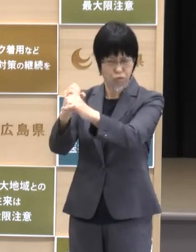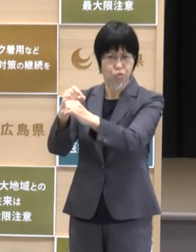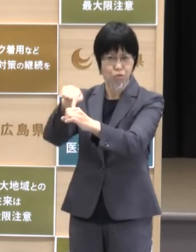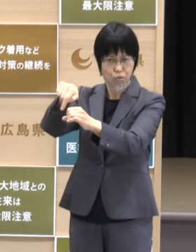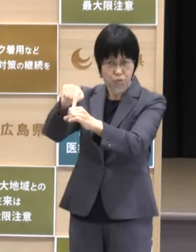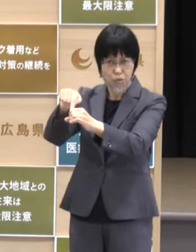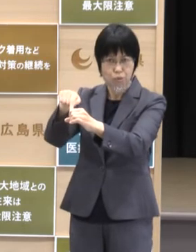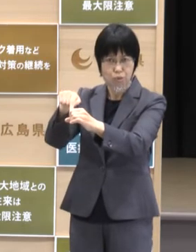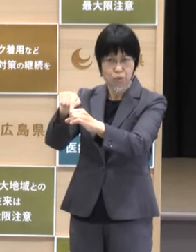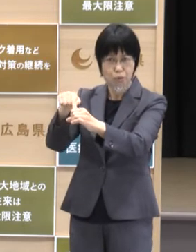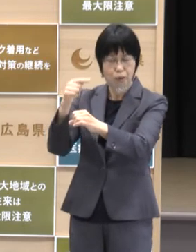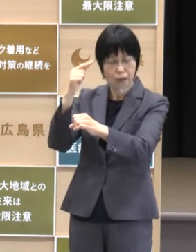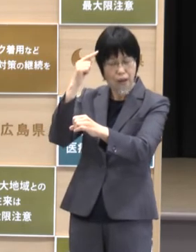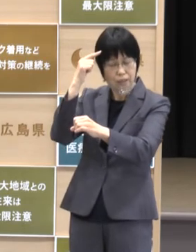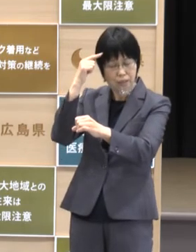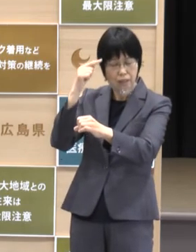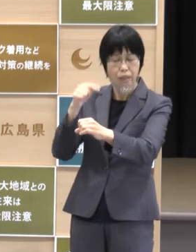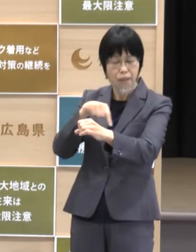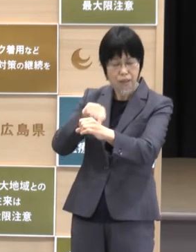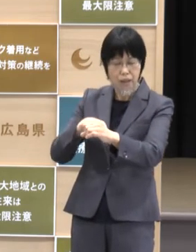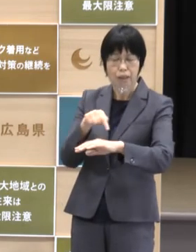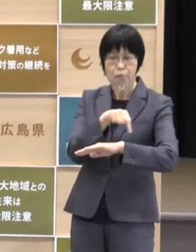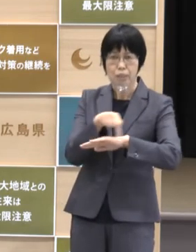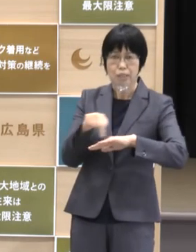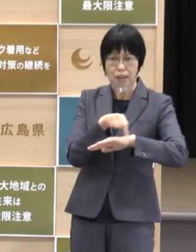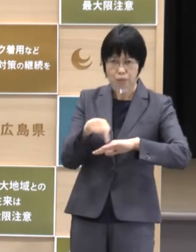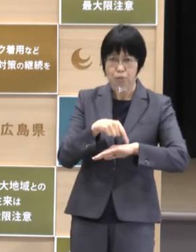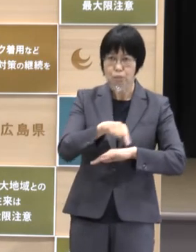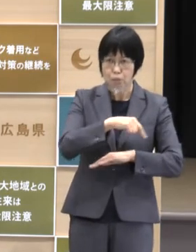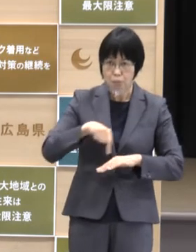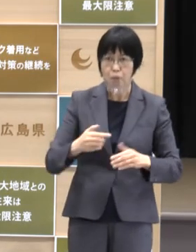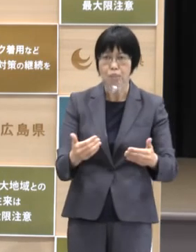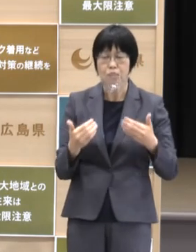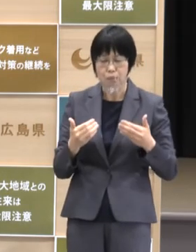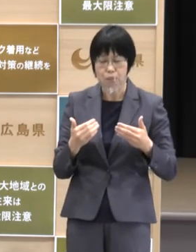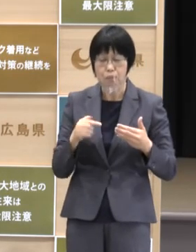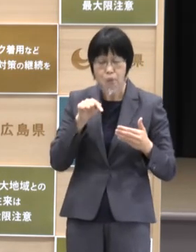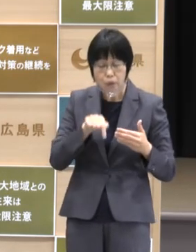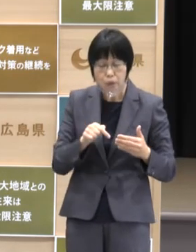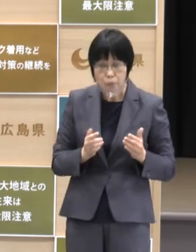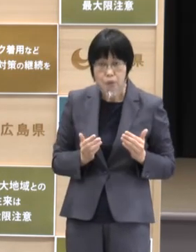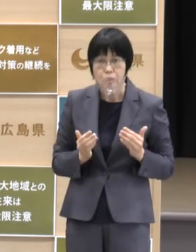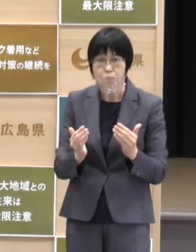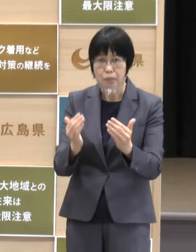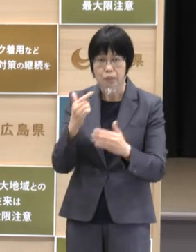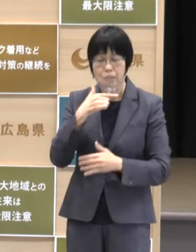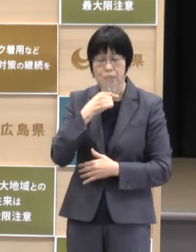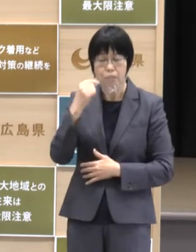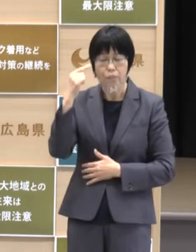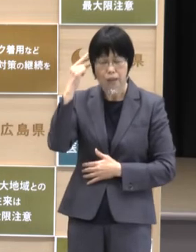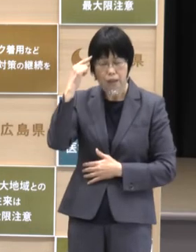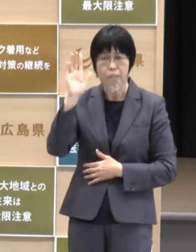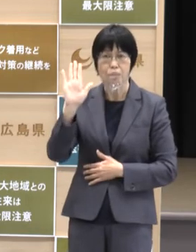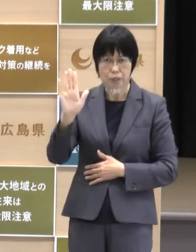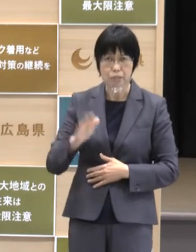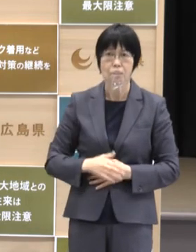観点からの政策というのも非常に引き続き重要ですから、そういったことも進めていただきたいというふうに思っておりますし、